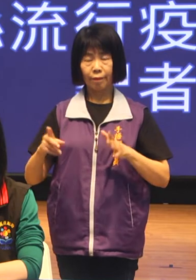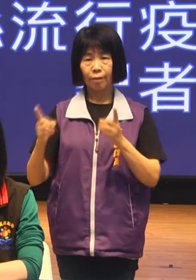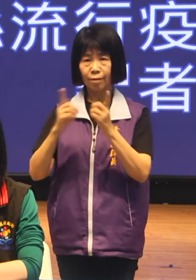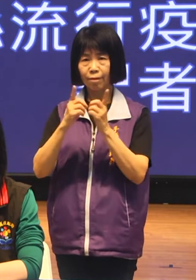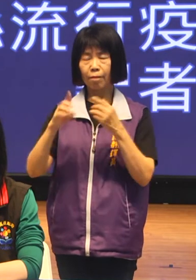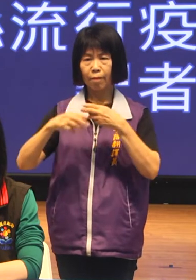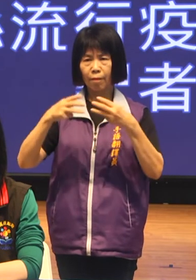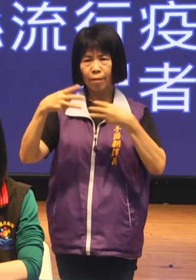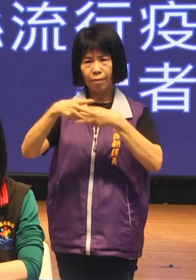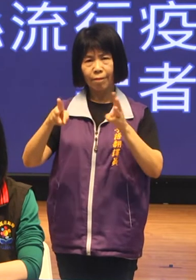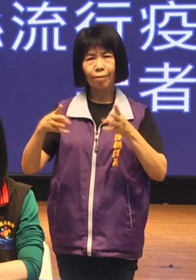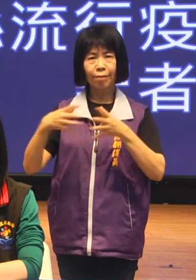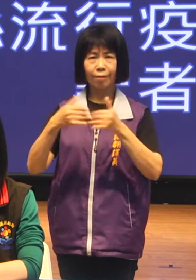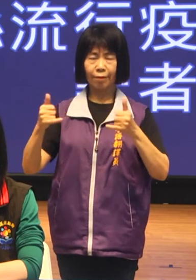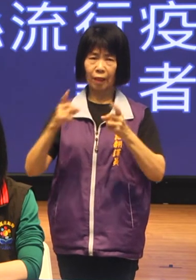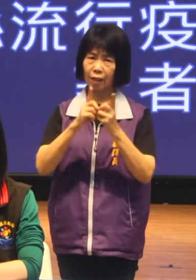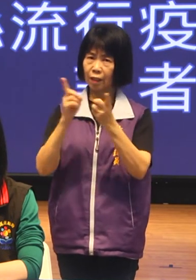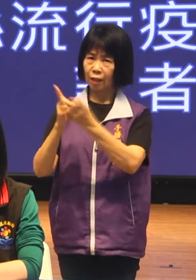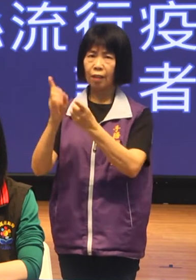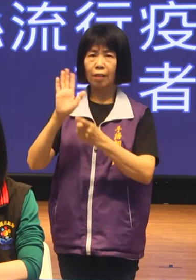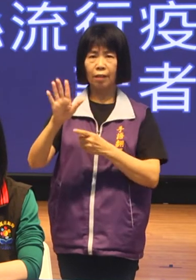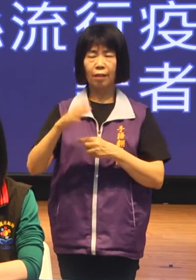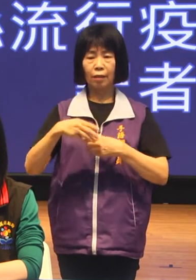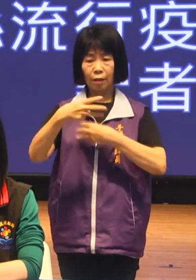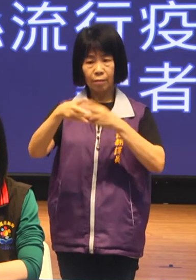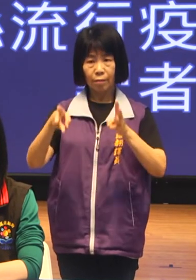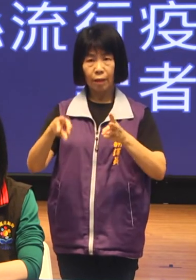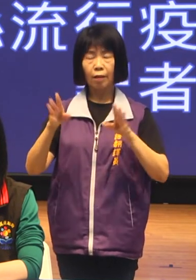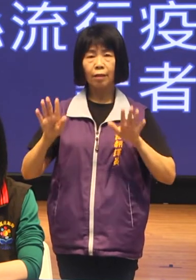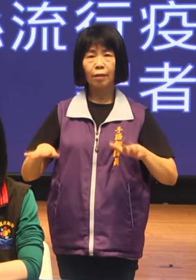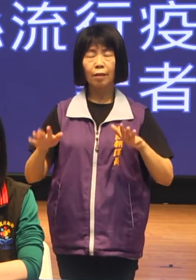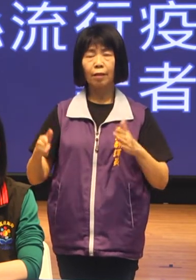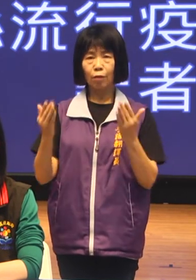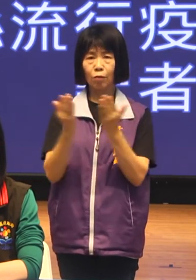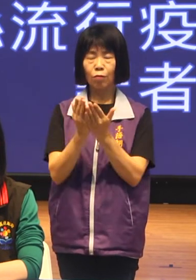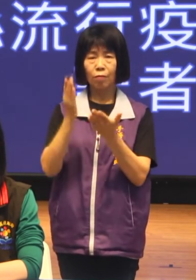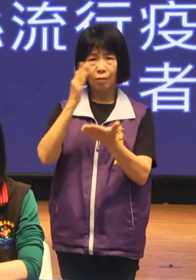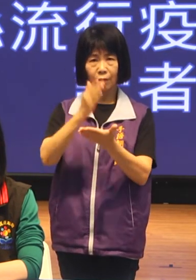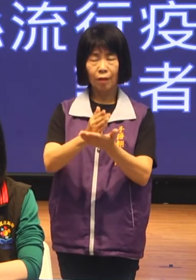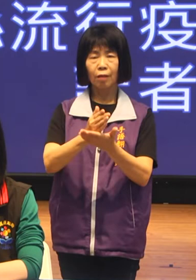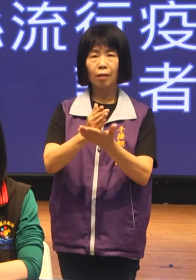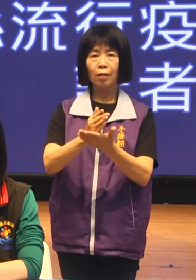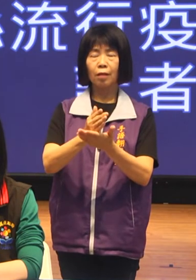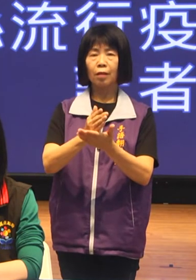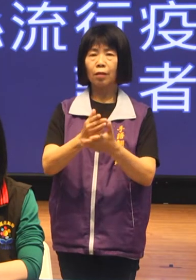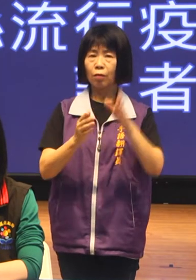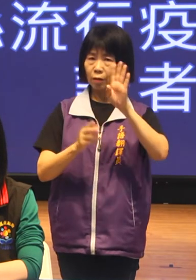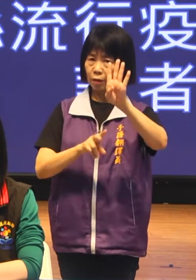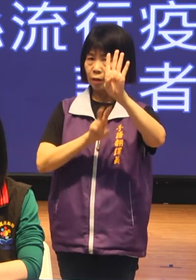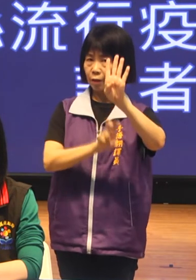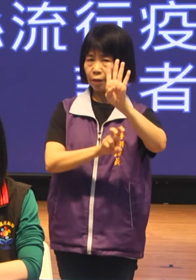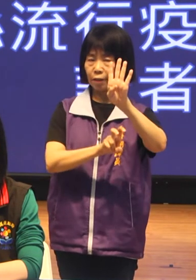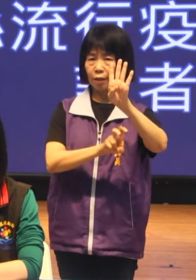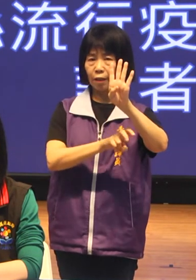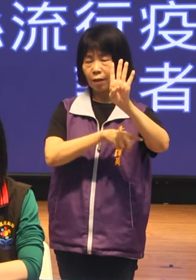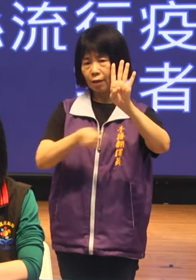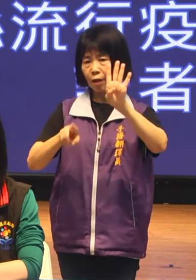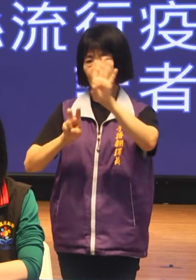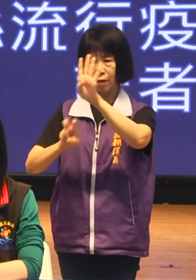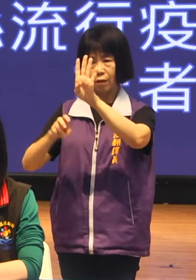触到班上同学，那整个的这个班呢，暂停实体的课程的时间就会从4月20号